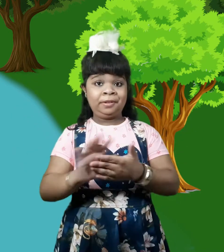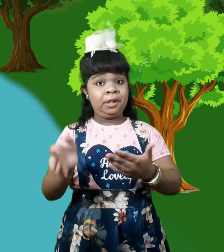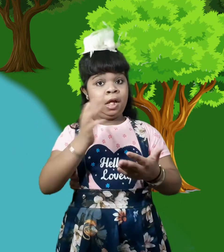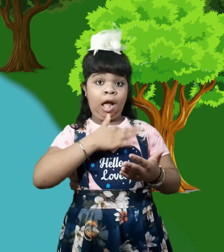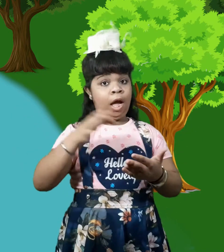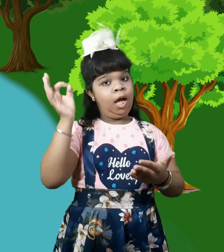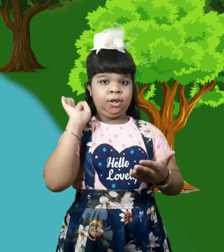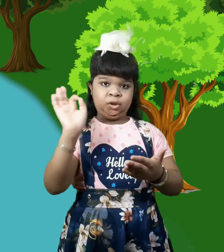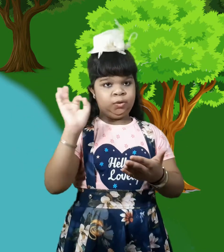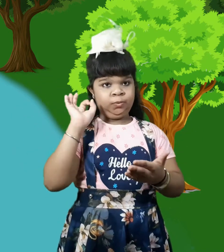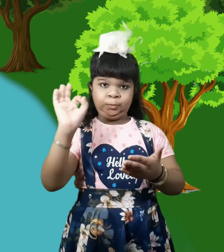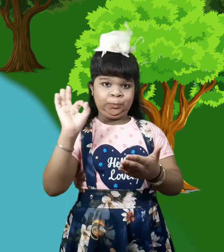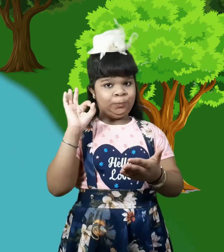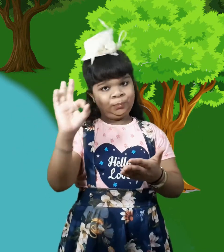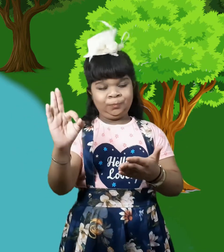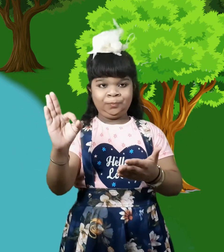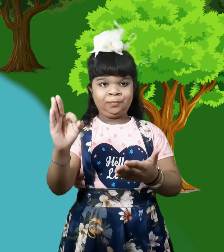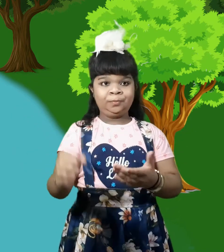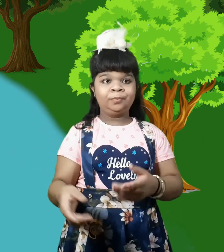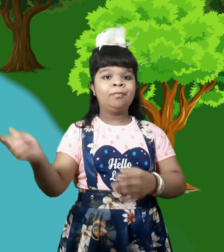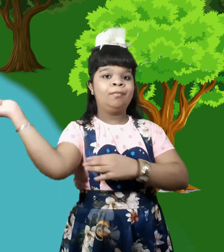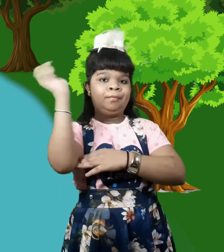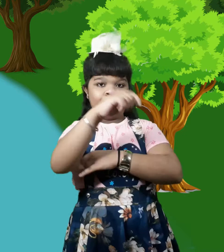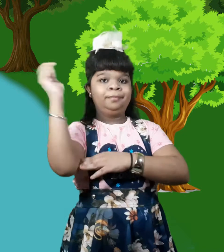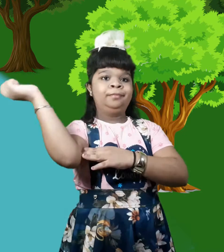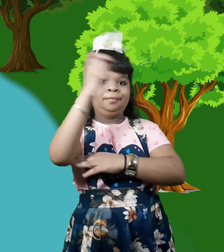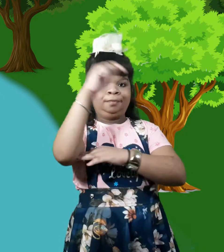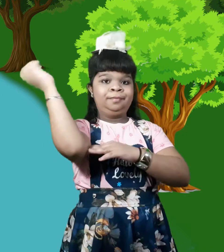ईमानदार लक्कड़हारे की कहानी।